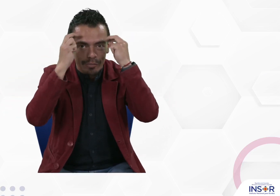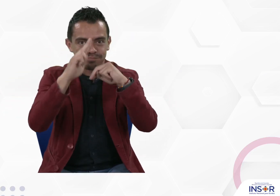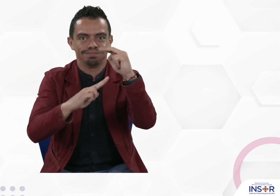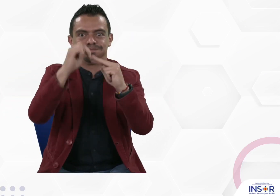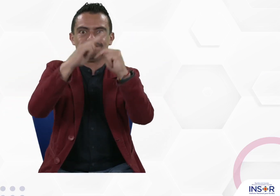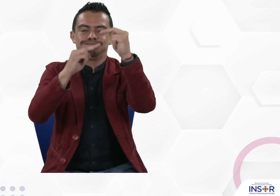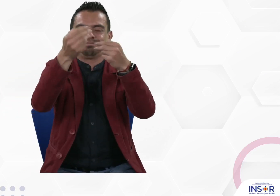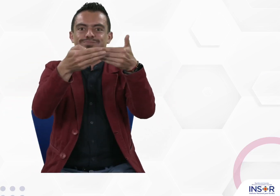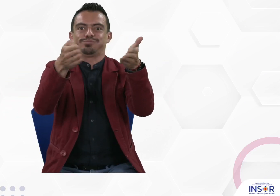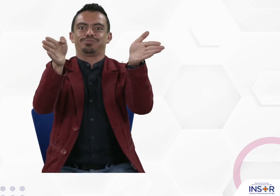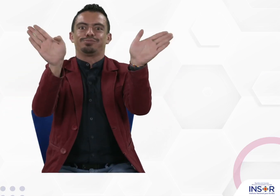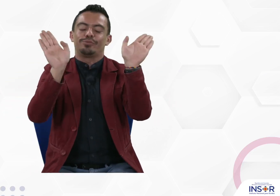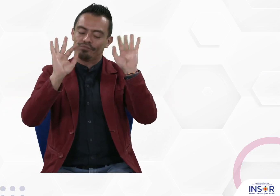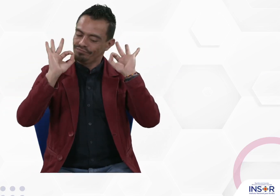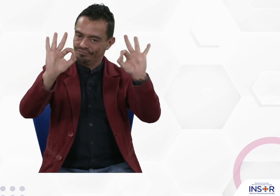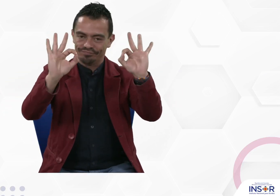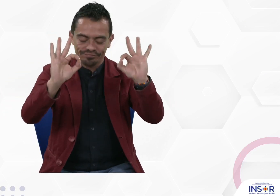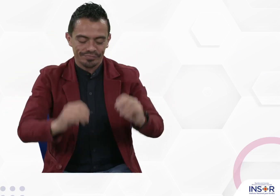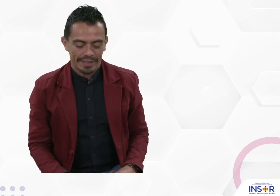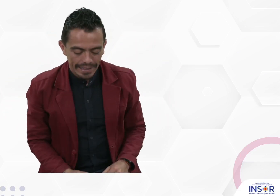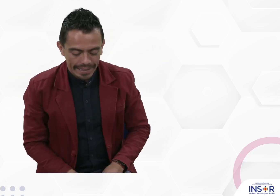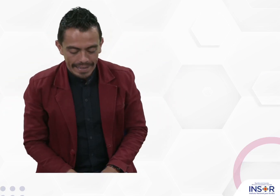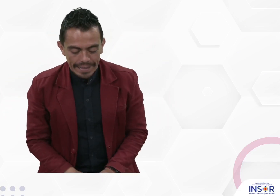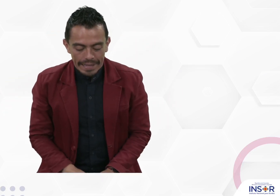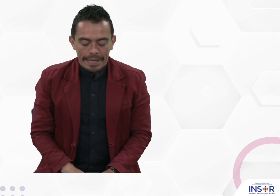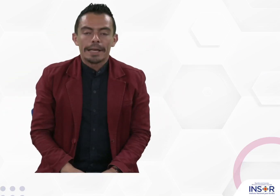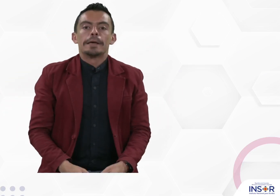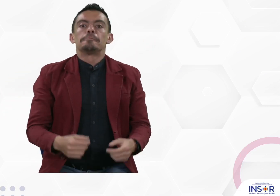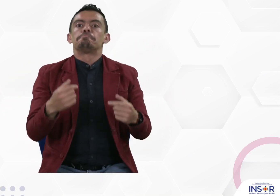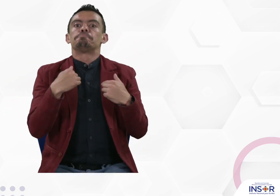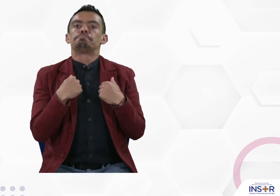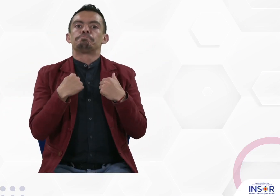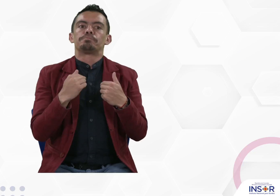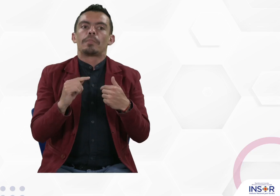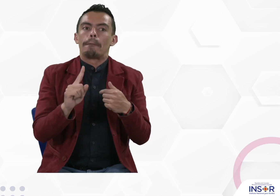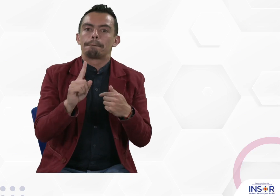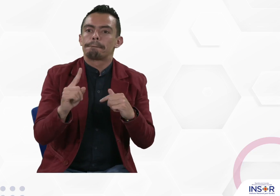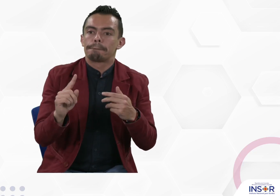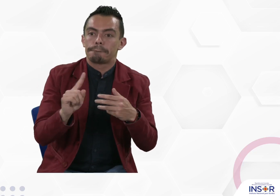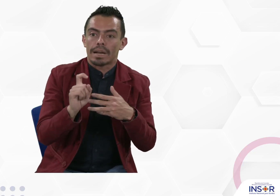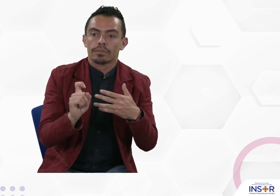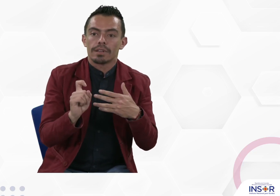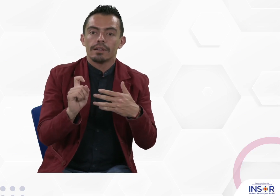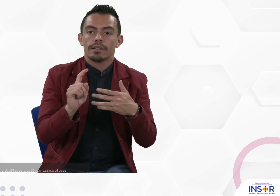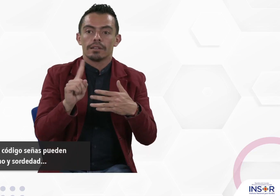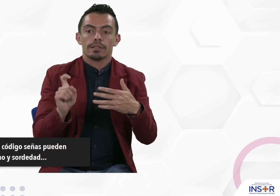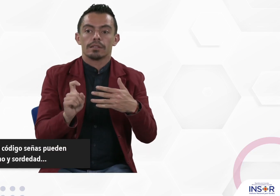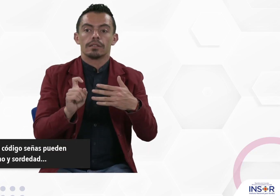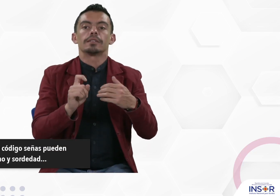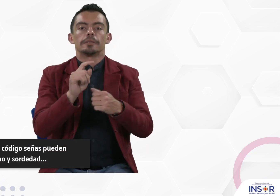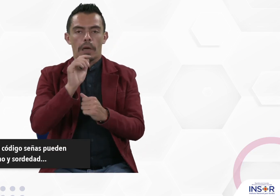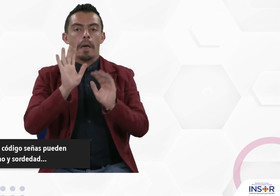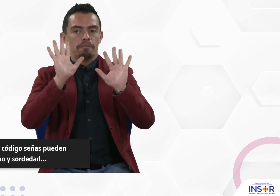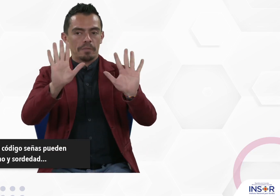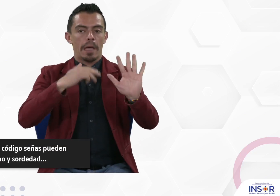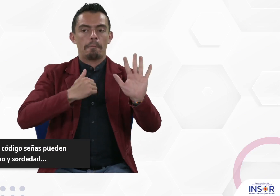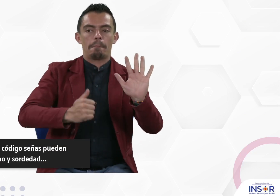conocimientos y dar un debate que permita esa construcción específicamente de conocimiento.